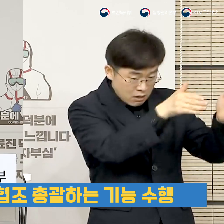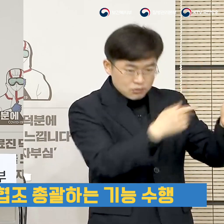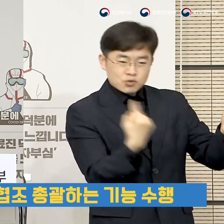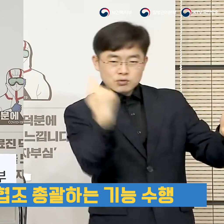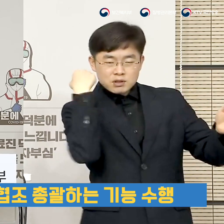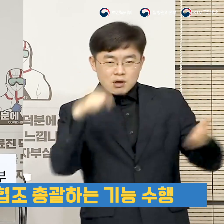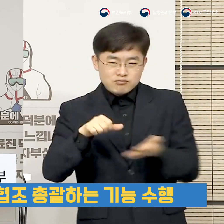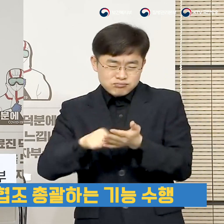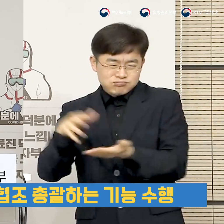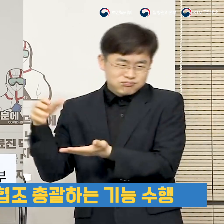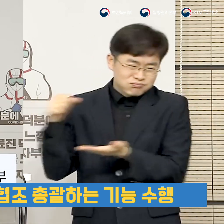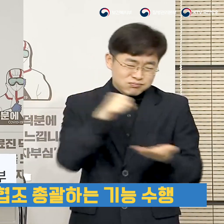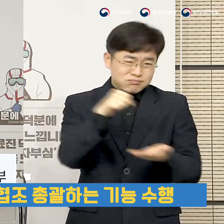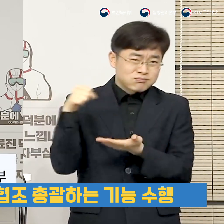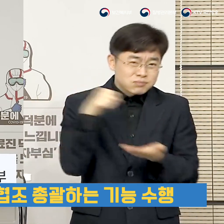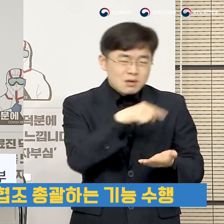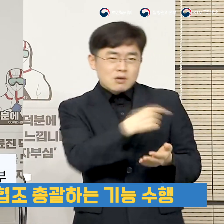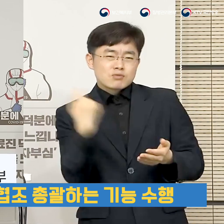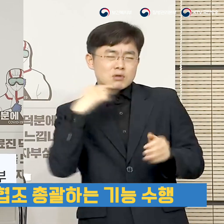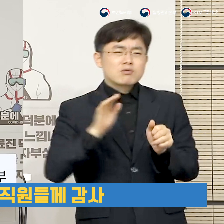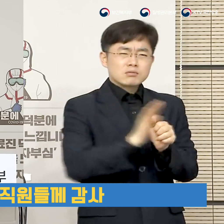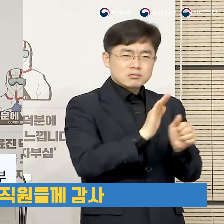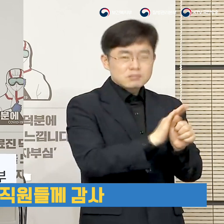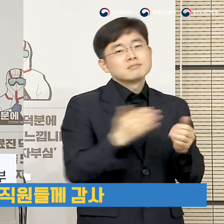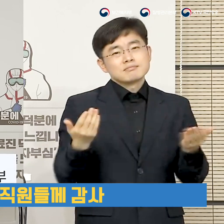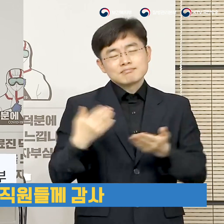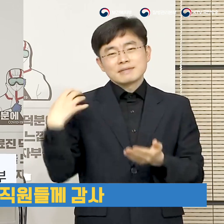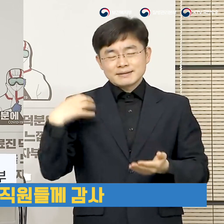지원 업무를 그동안 담당해 왔었습니다.